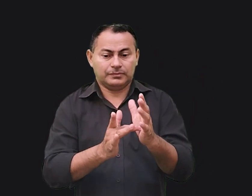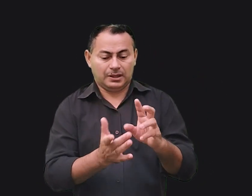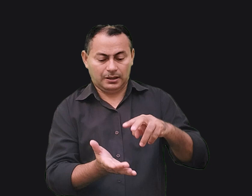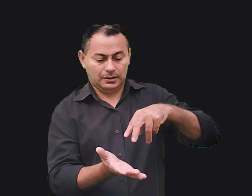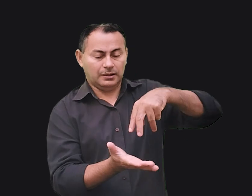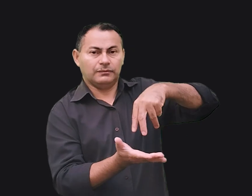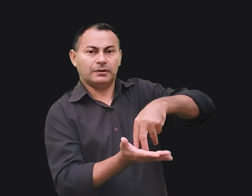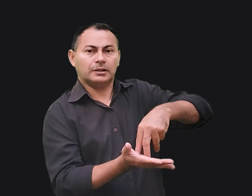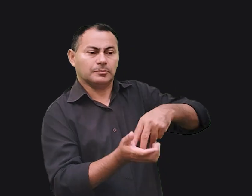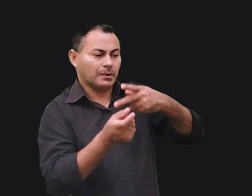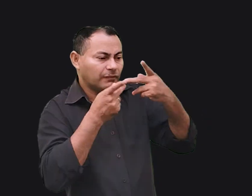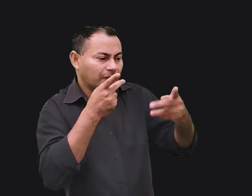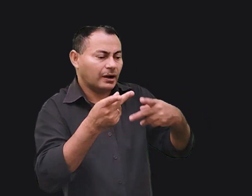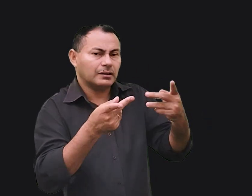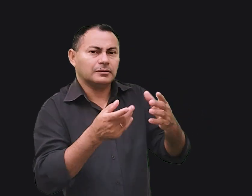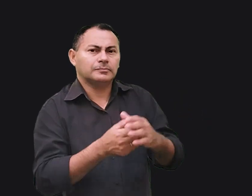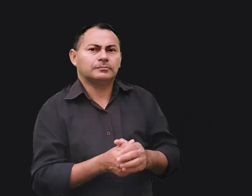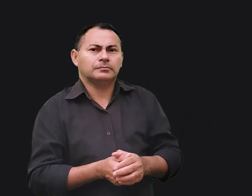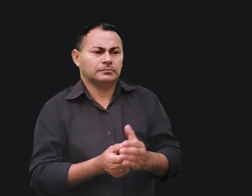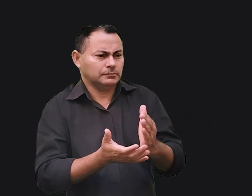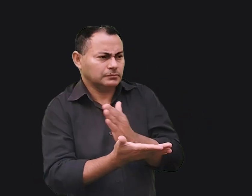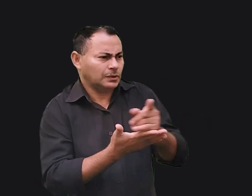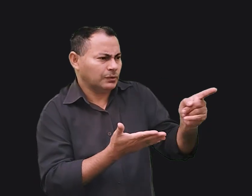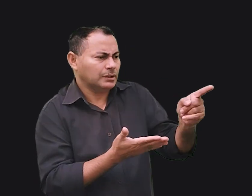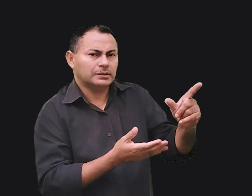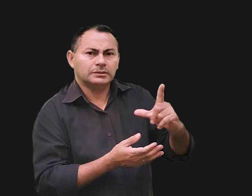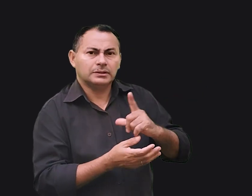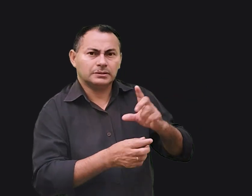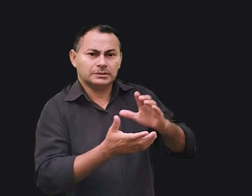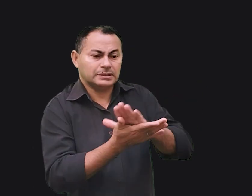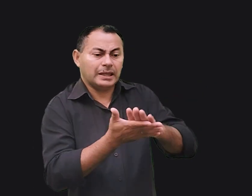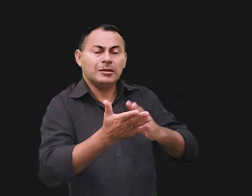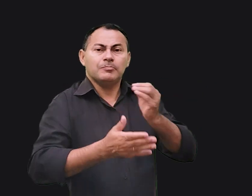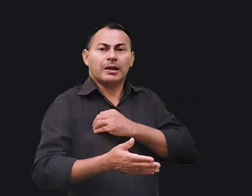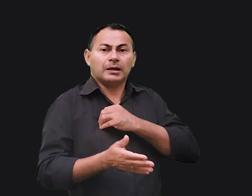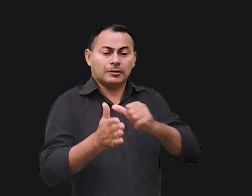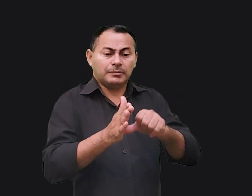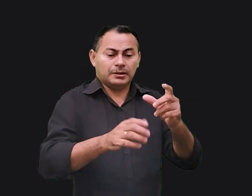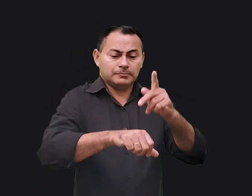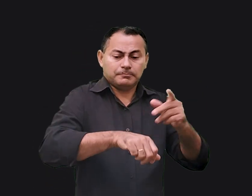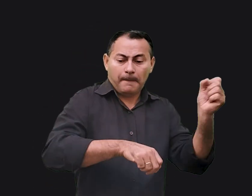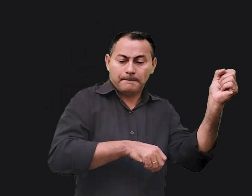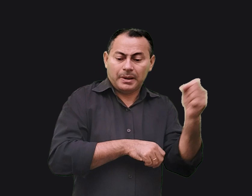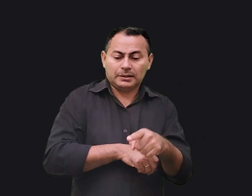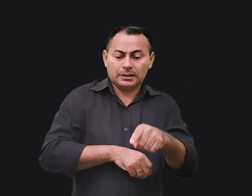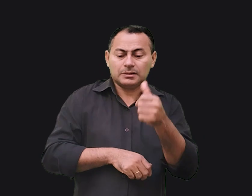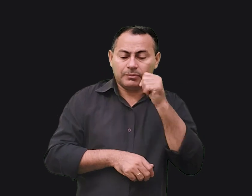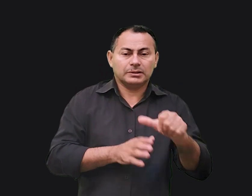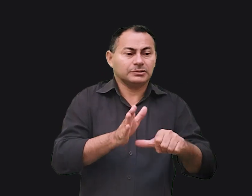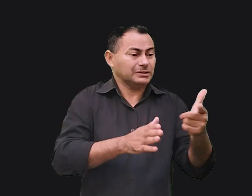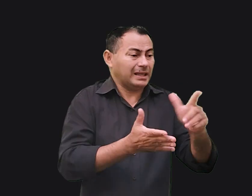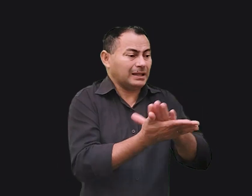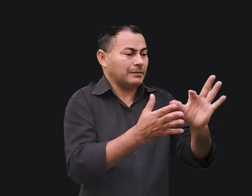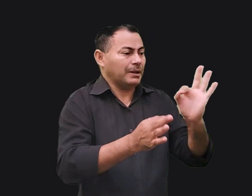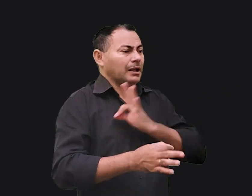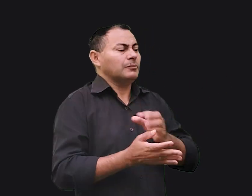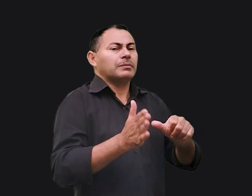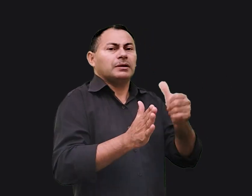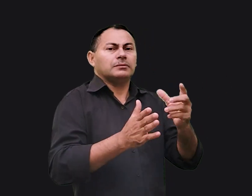se levanta e diz: Se algum de vocês estiver sem pecado, seja o primeiro a tirar pedra nesta mulher.